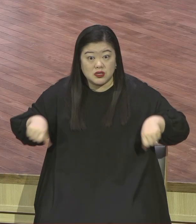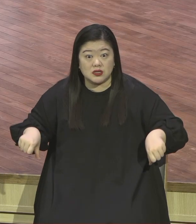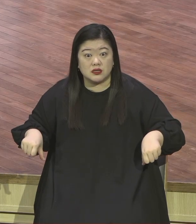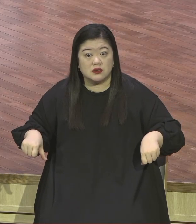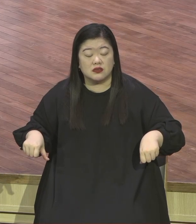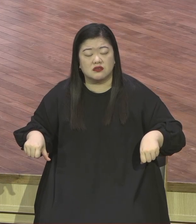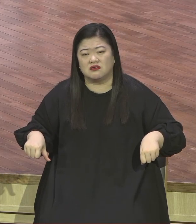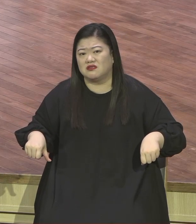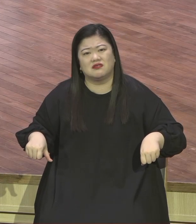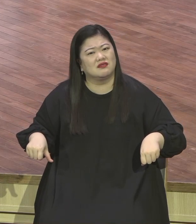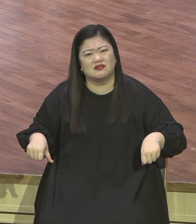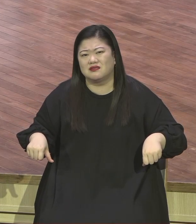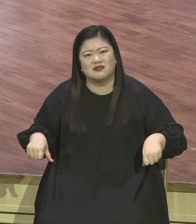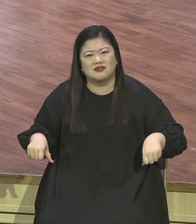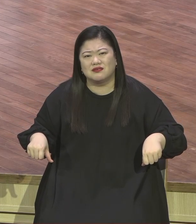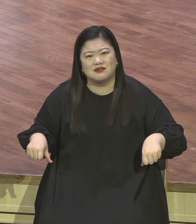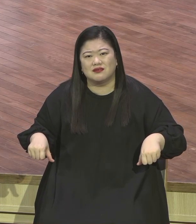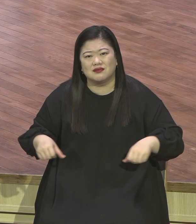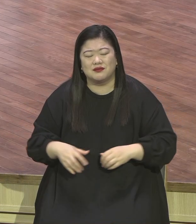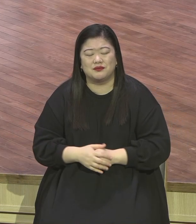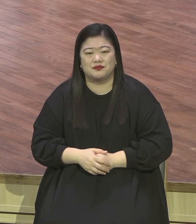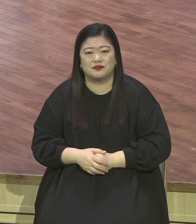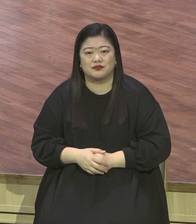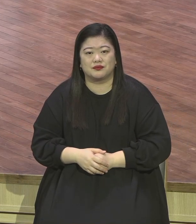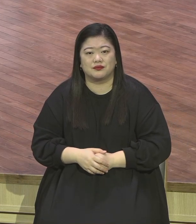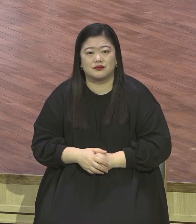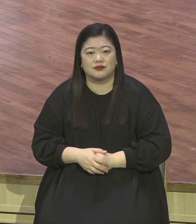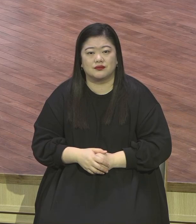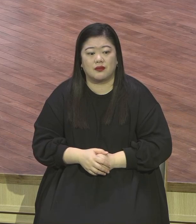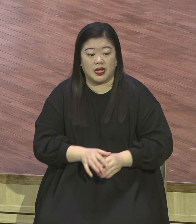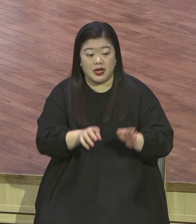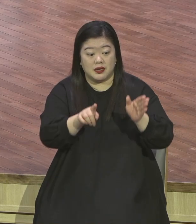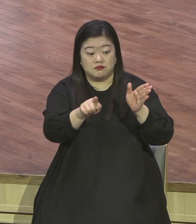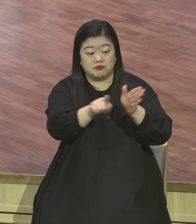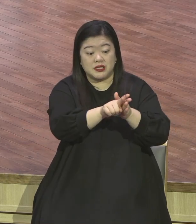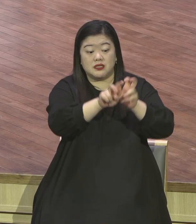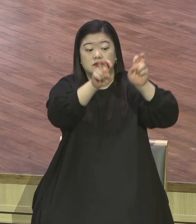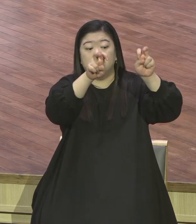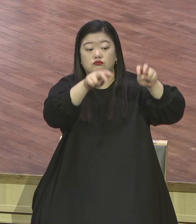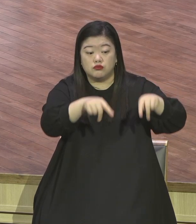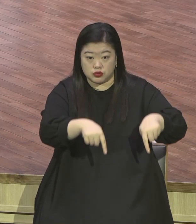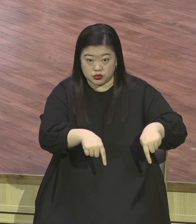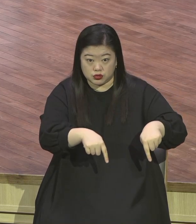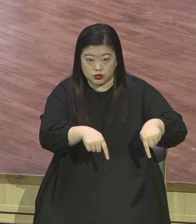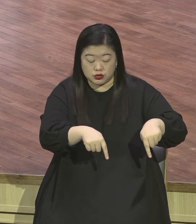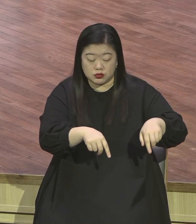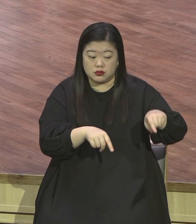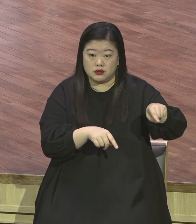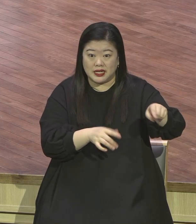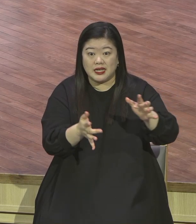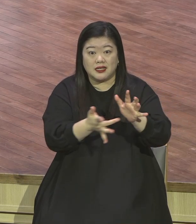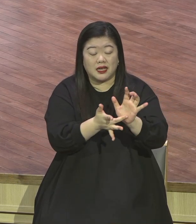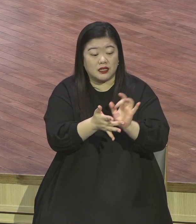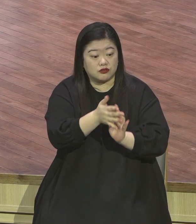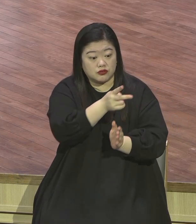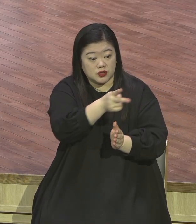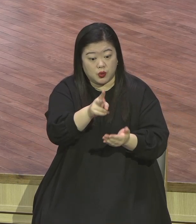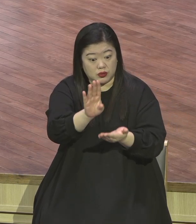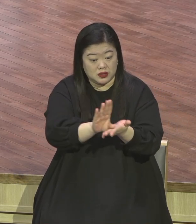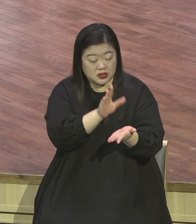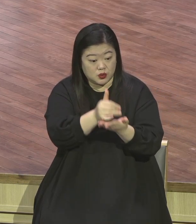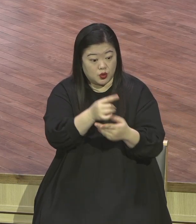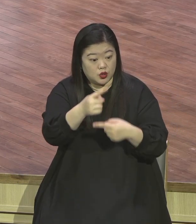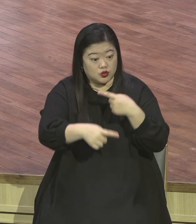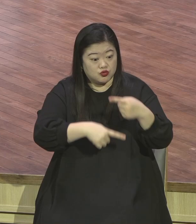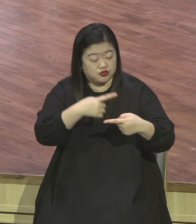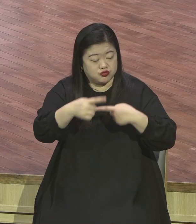하나님을 안 믿는 불신자 일단 예수가 그리스도한 사실을 고백할